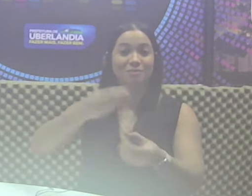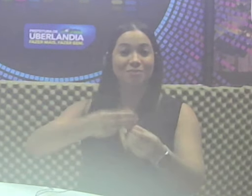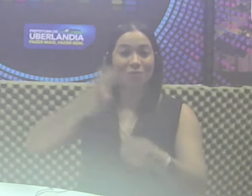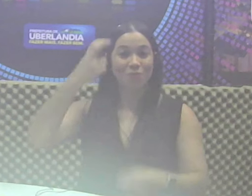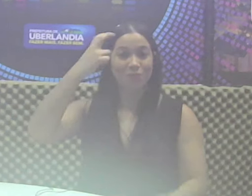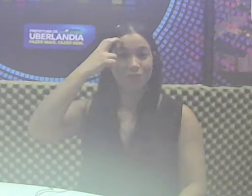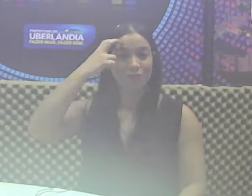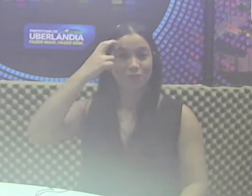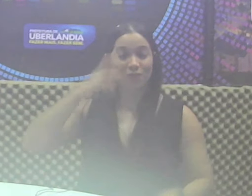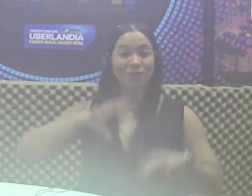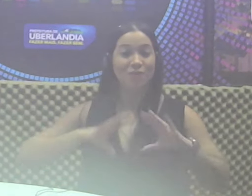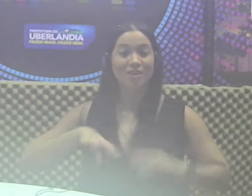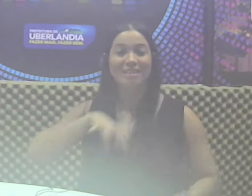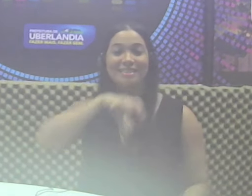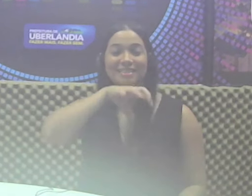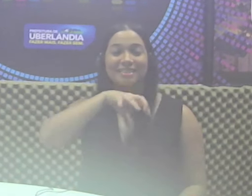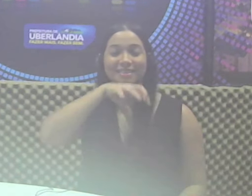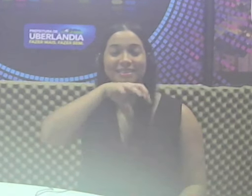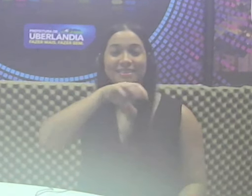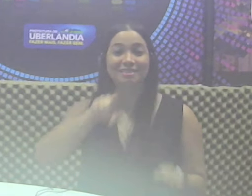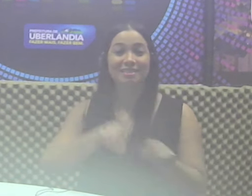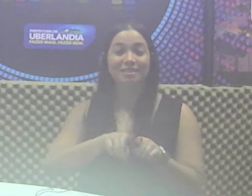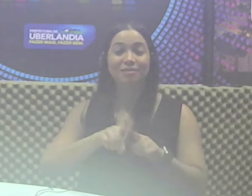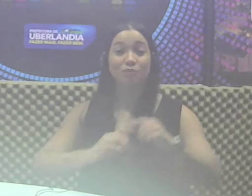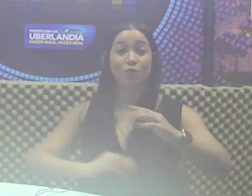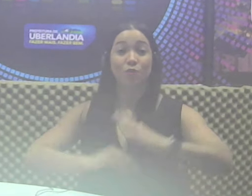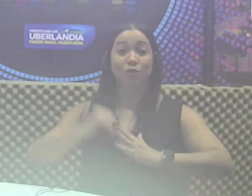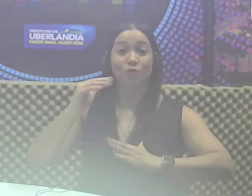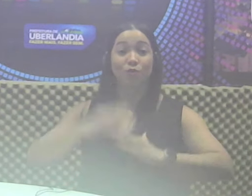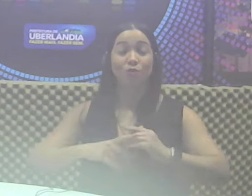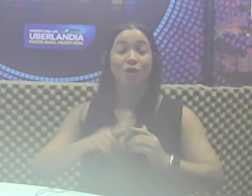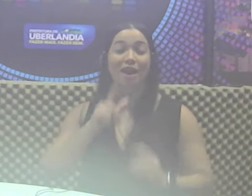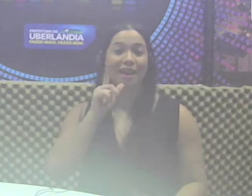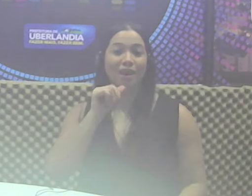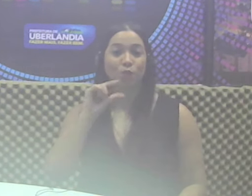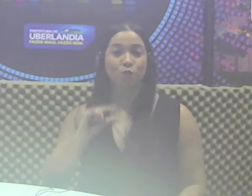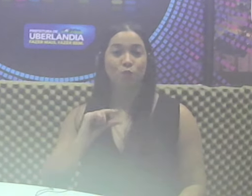no Parque do Sabiá e no Centro Profissionalizante Lagoinha.